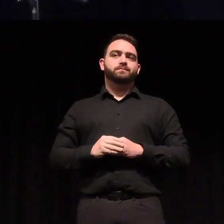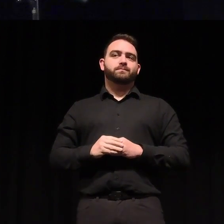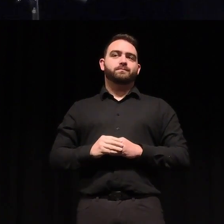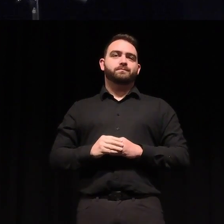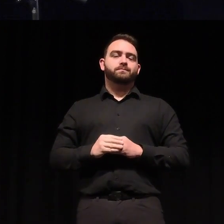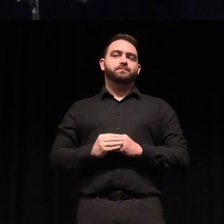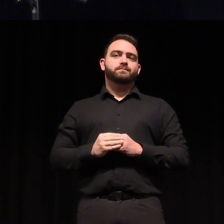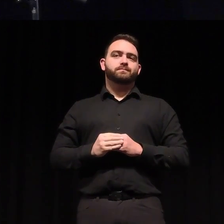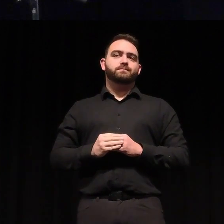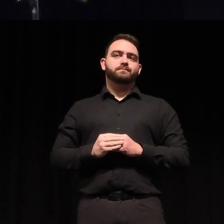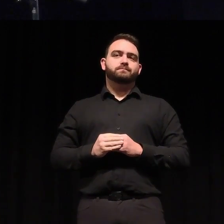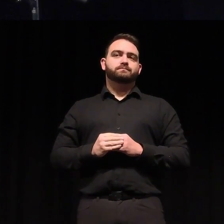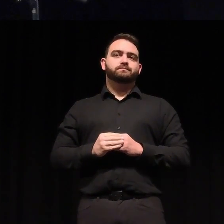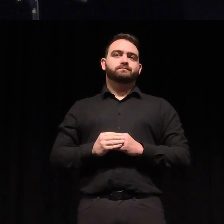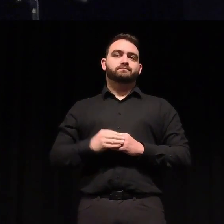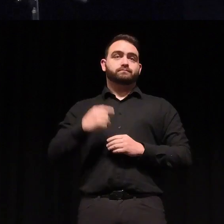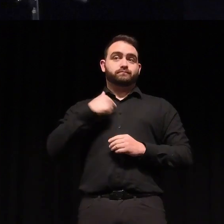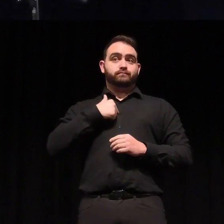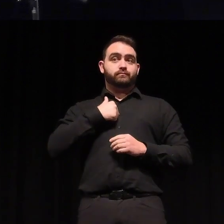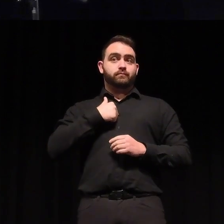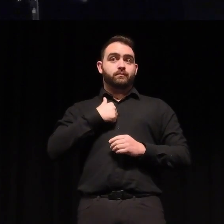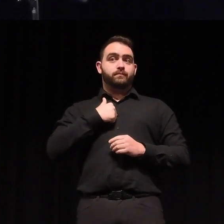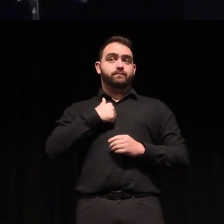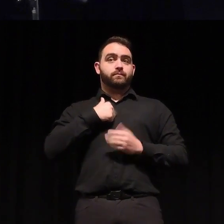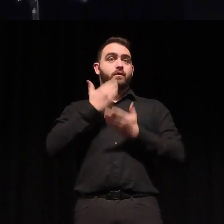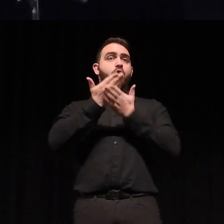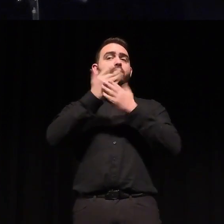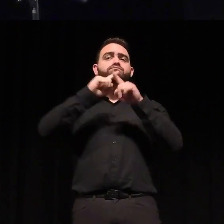Et moi, je m'en sers beaucoup dans les écoles.